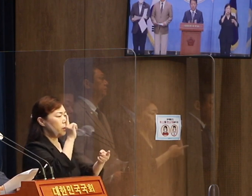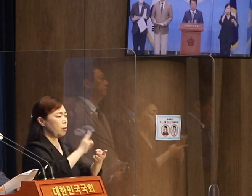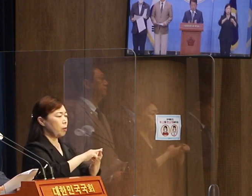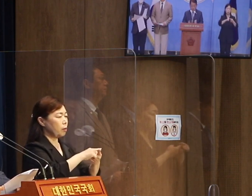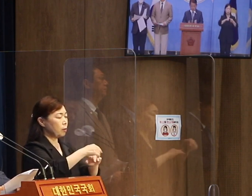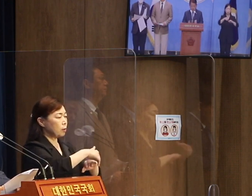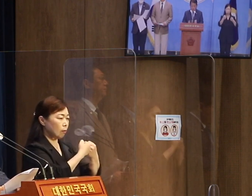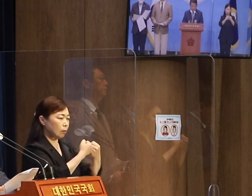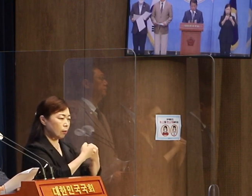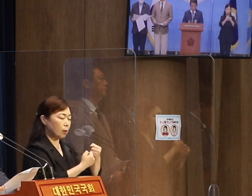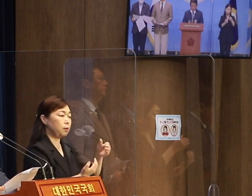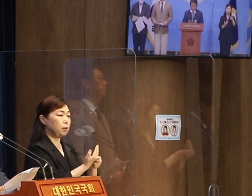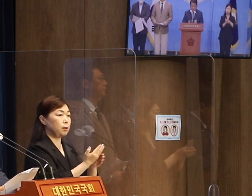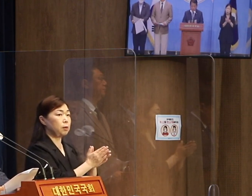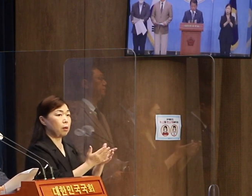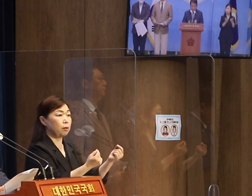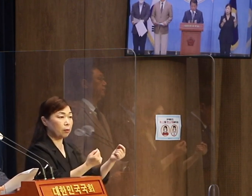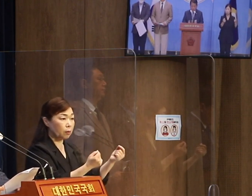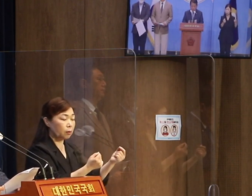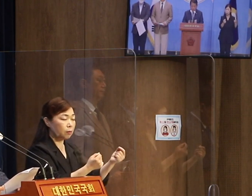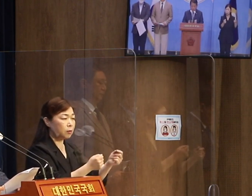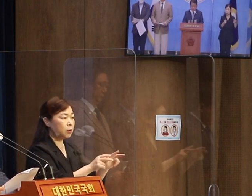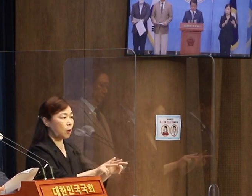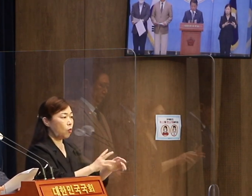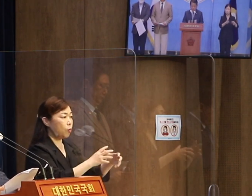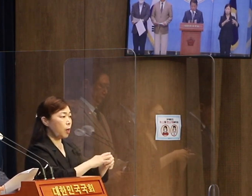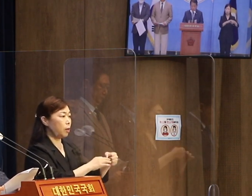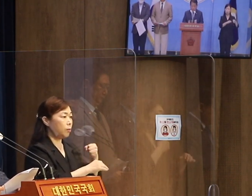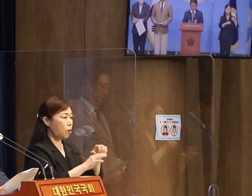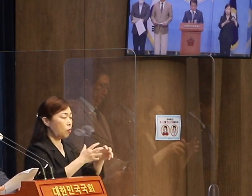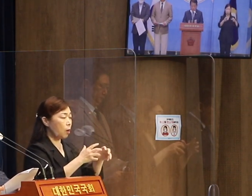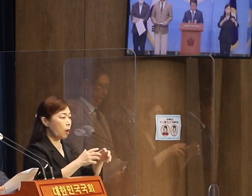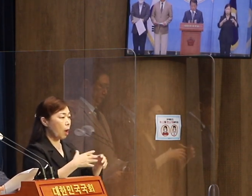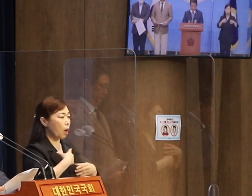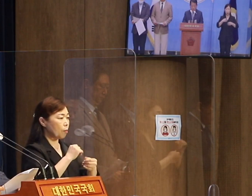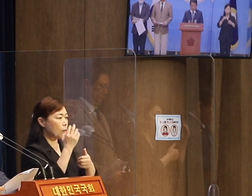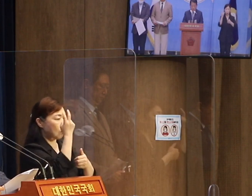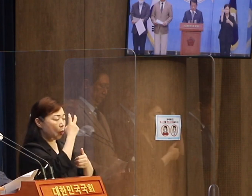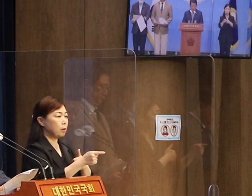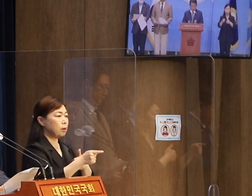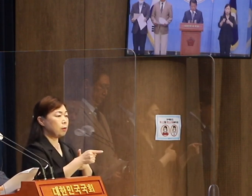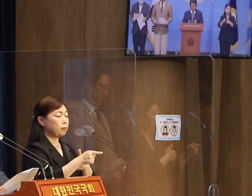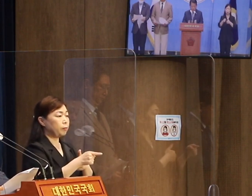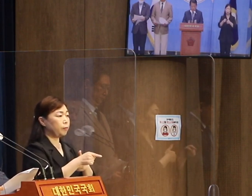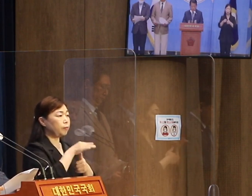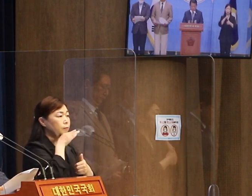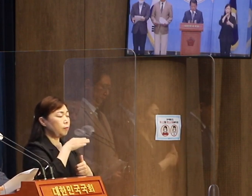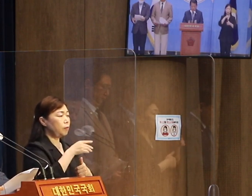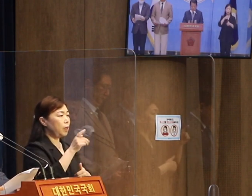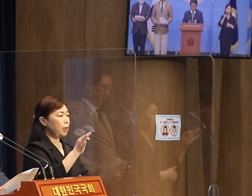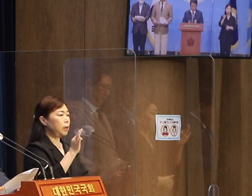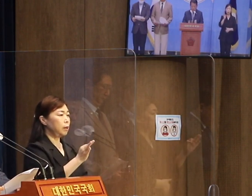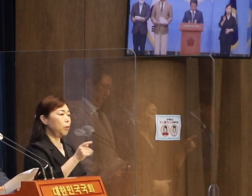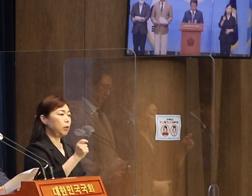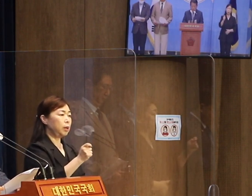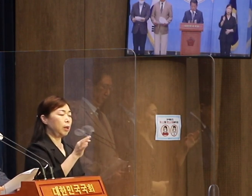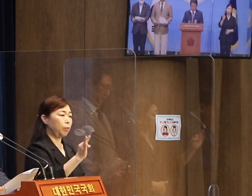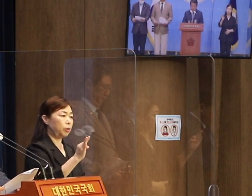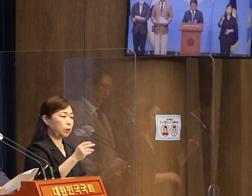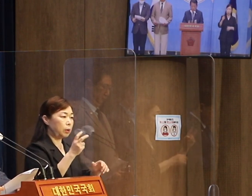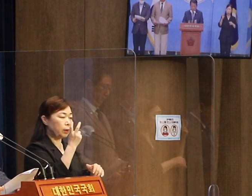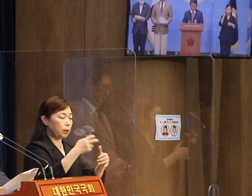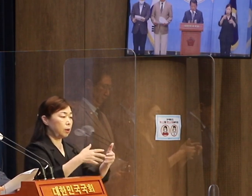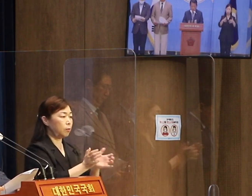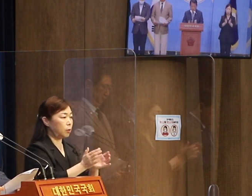있습니다. 국민의힘이 국가 안보 문란 실태조사티의 불을 출범시켰습니다. 과거